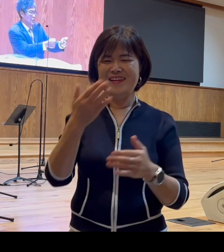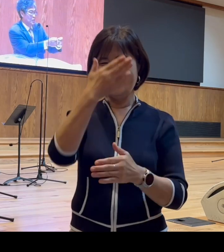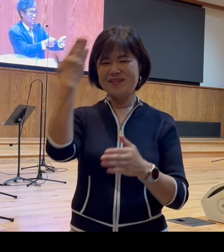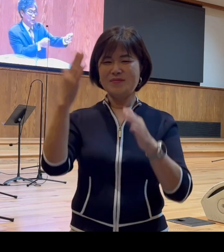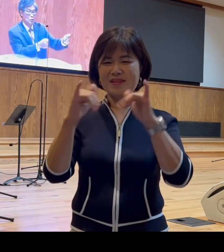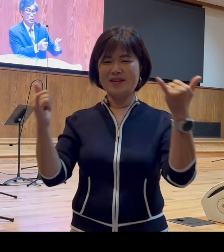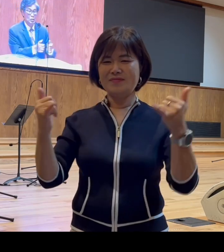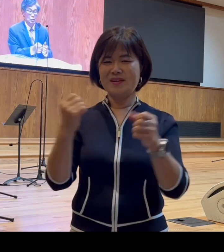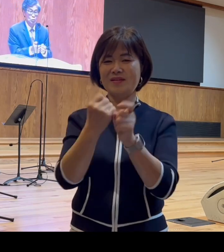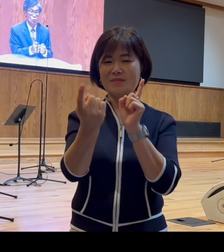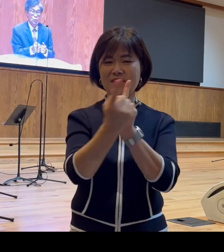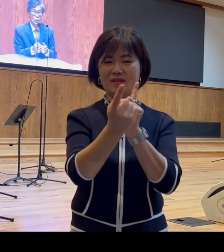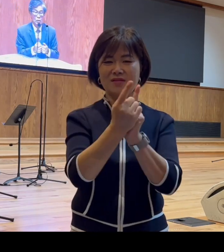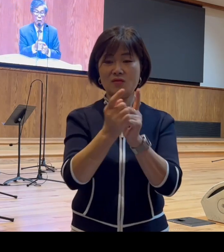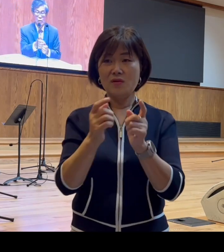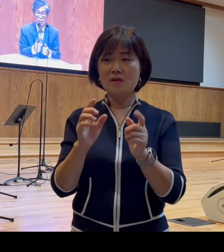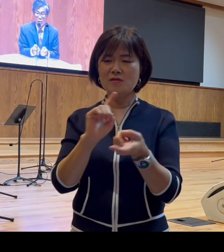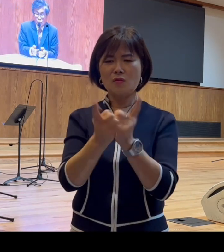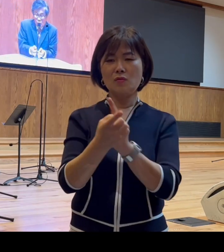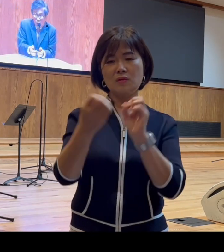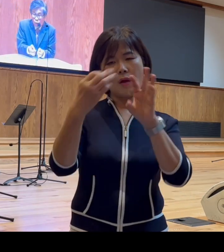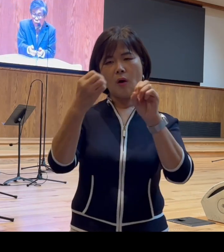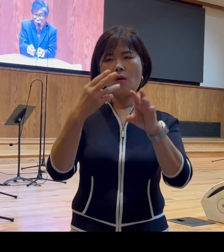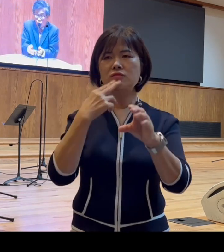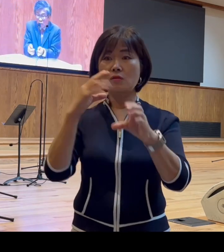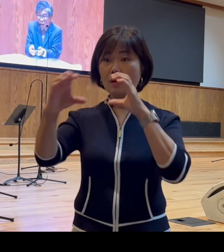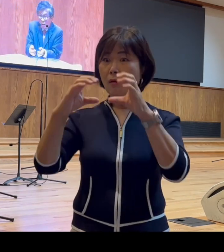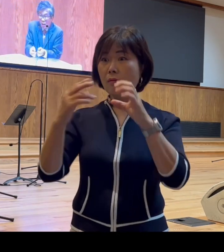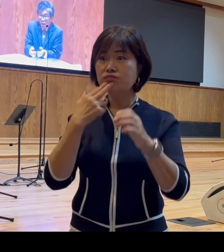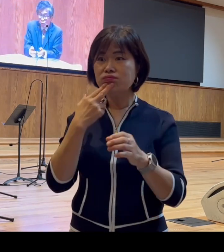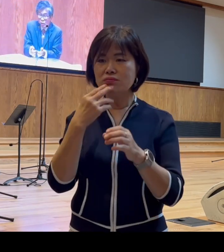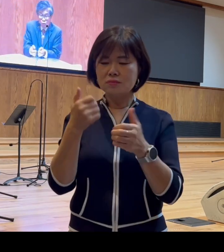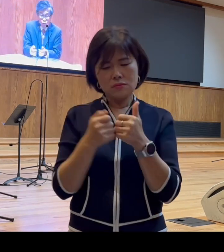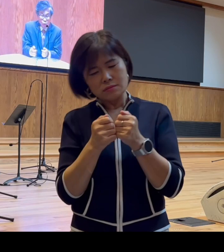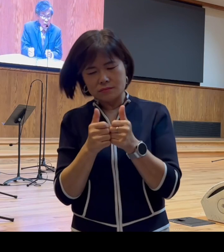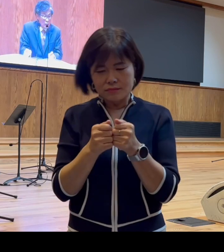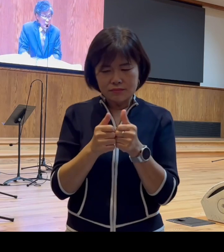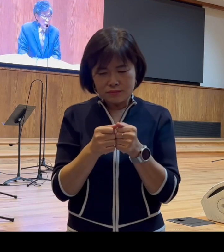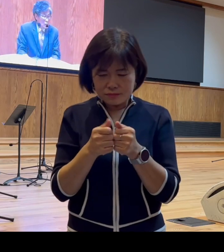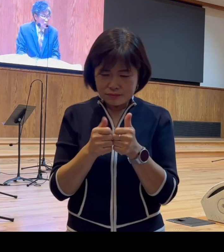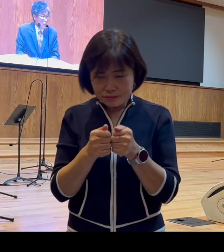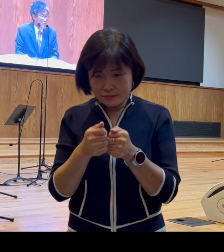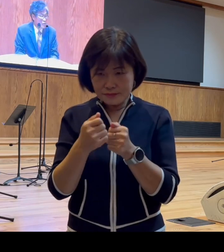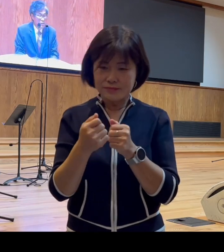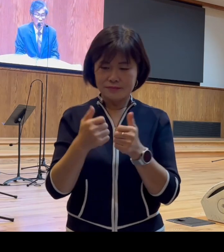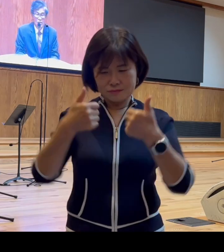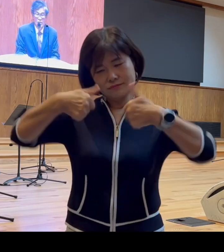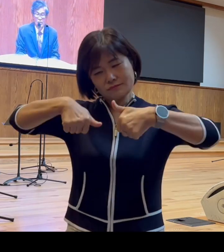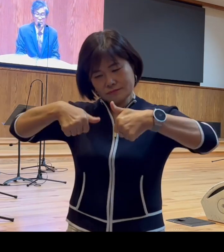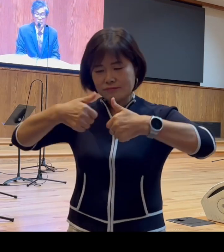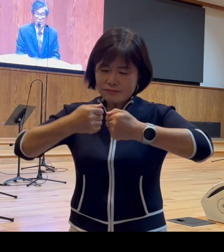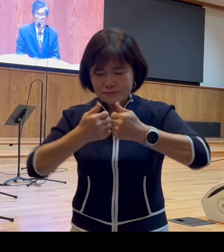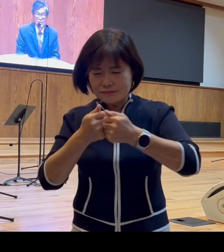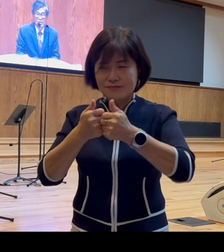젊은 사람들이 이렇게 마주 앉아가지고 얘기를 안 하고 카톡으로 이렇게 문자로 주고받는 거 아세요?